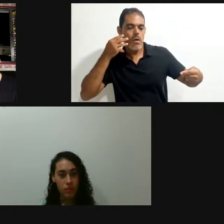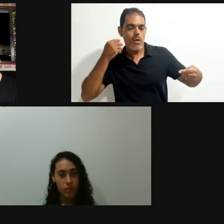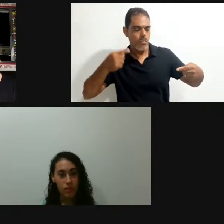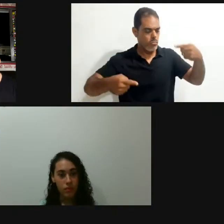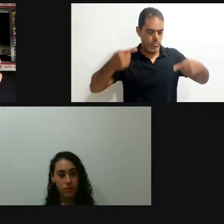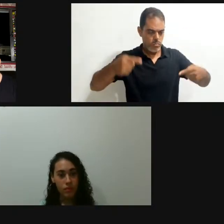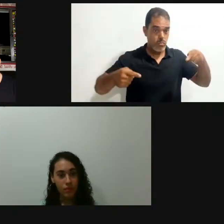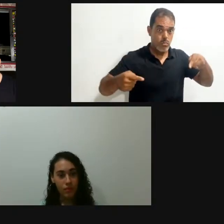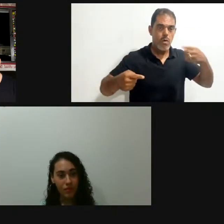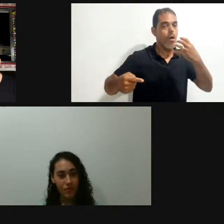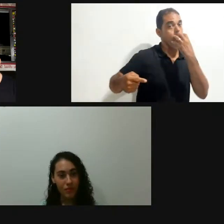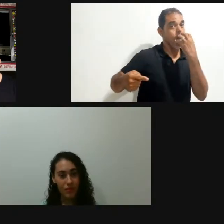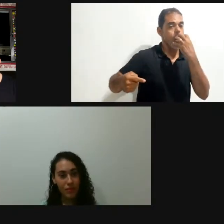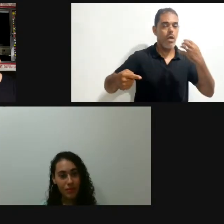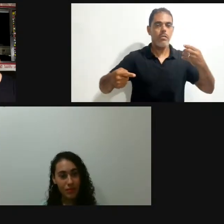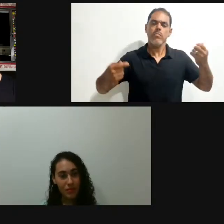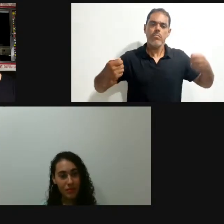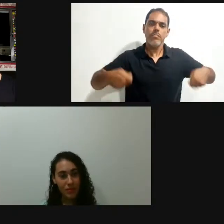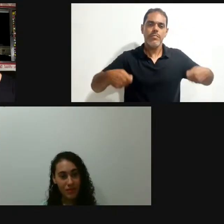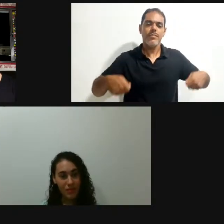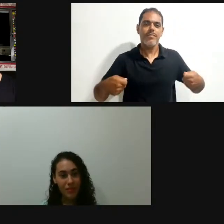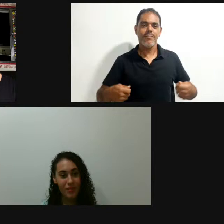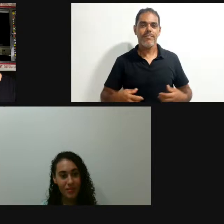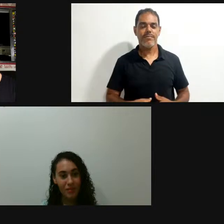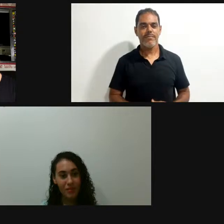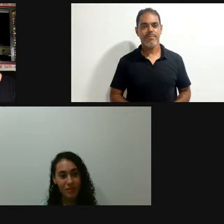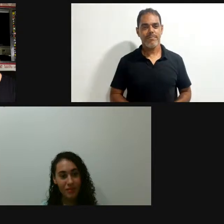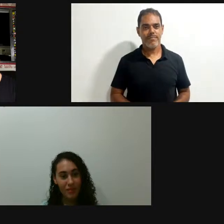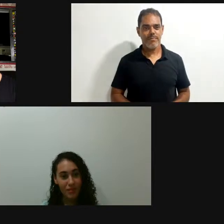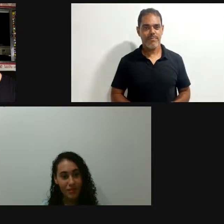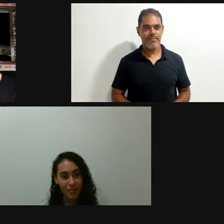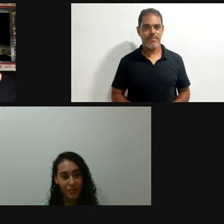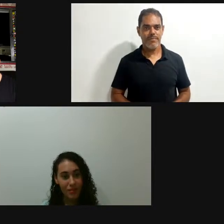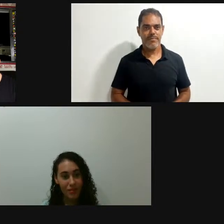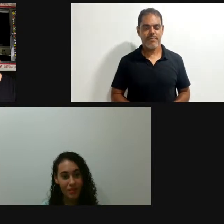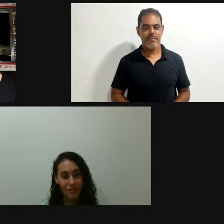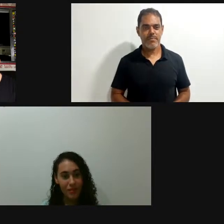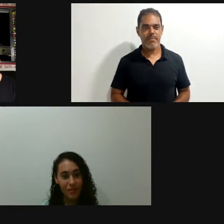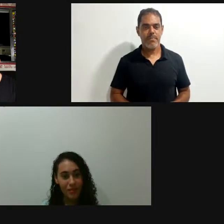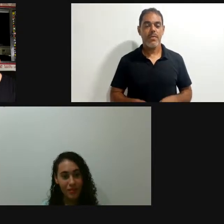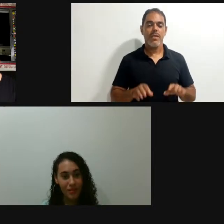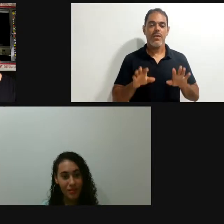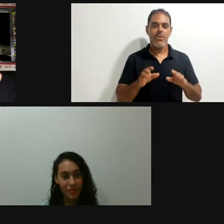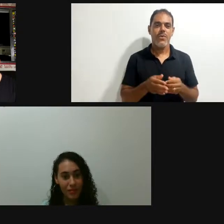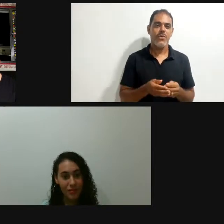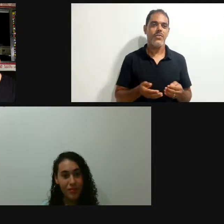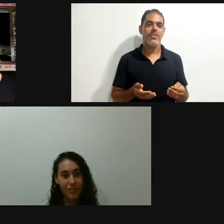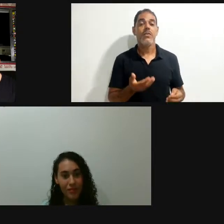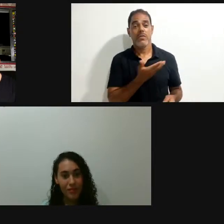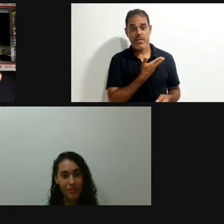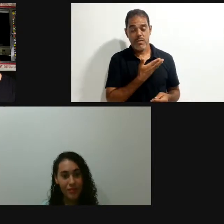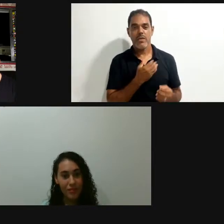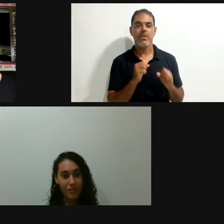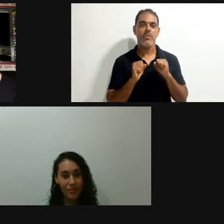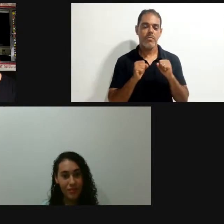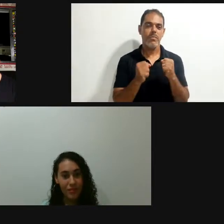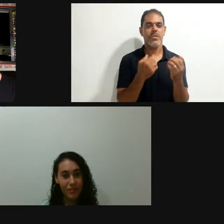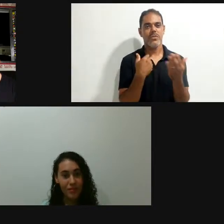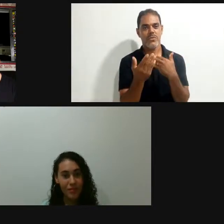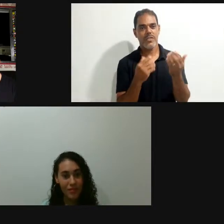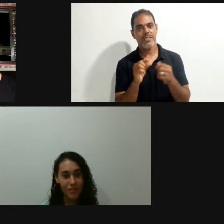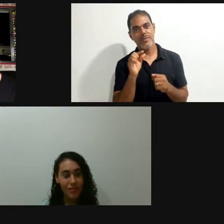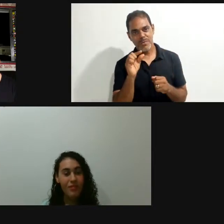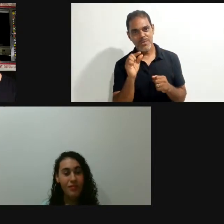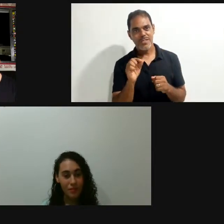Bia, eu não sei como vai funcionar, se os nossos amigos, você vai ter algum tempo para eles falar um pouquinho com a gente, para eles se apresentar também fora na